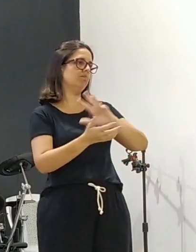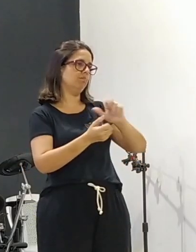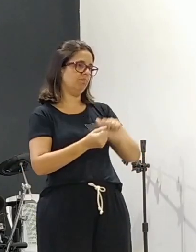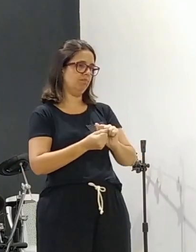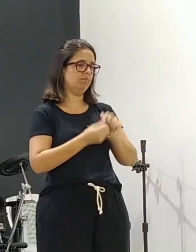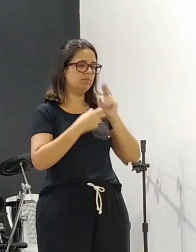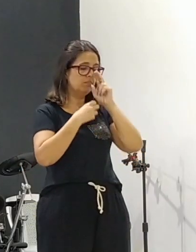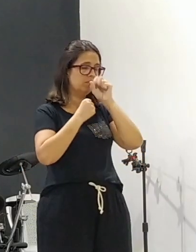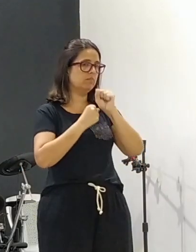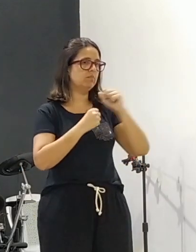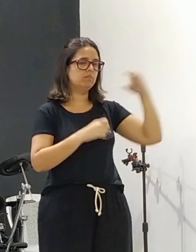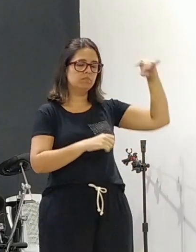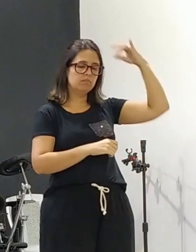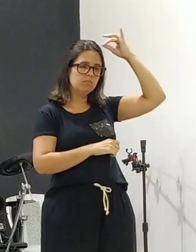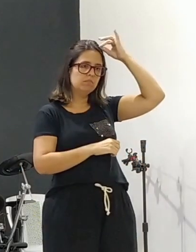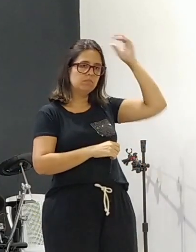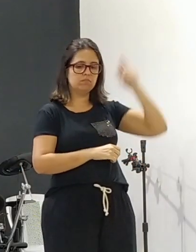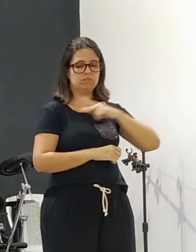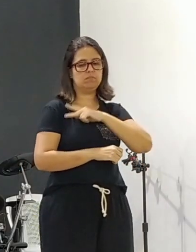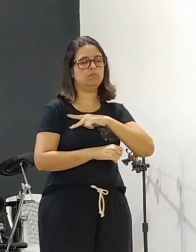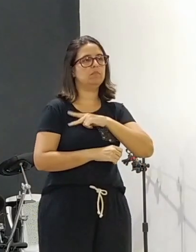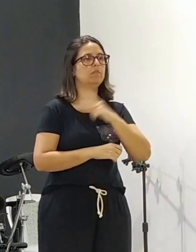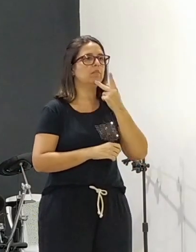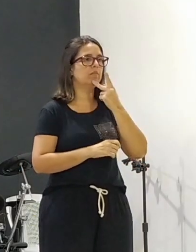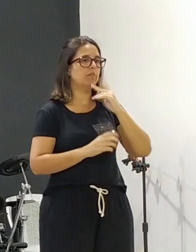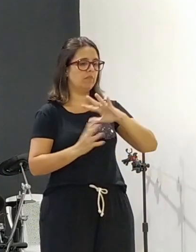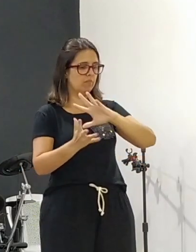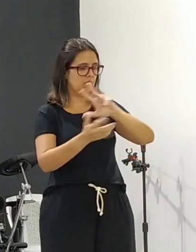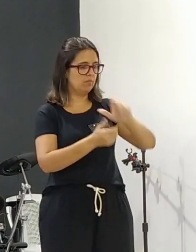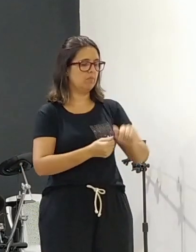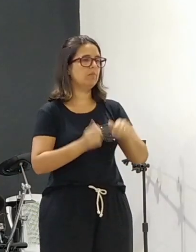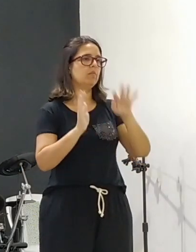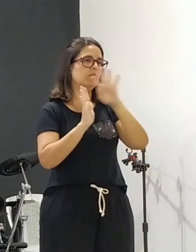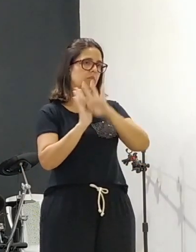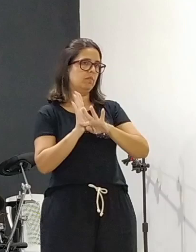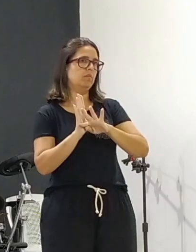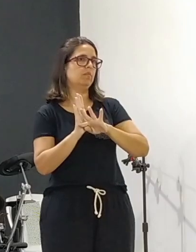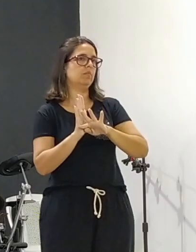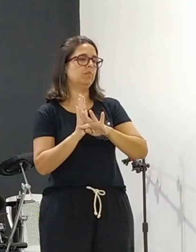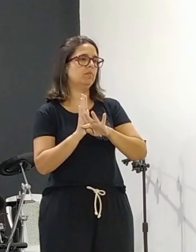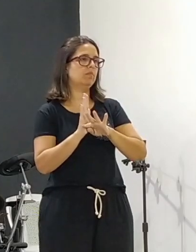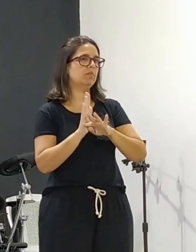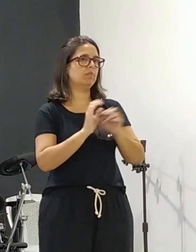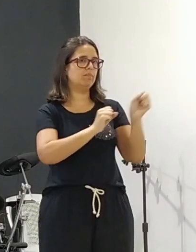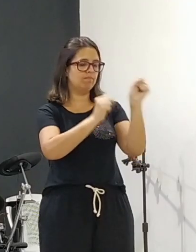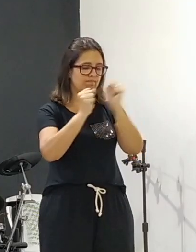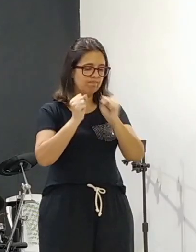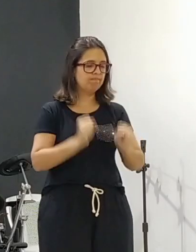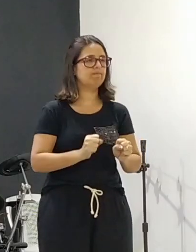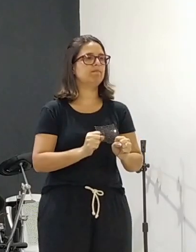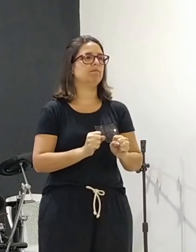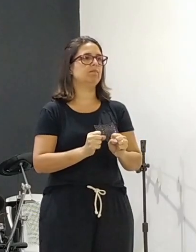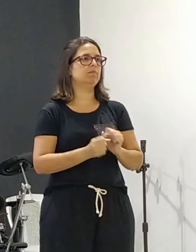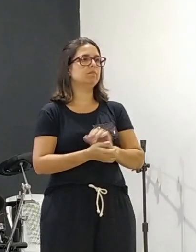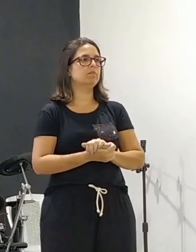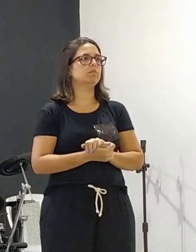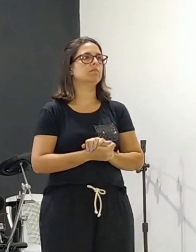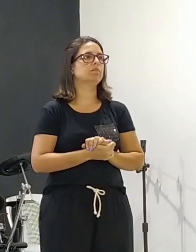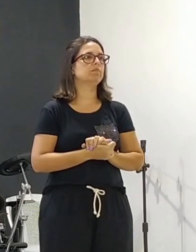força espiritual que Paulo chama de mundo nesse texto é muito poderosa e